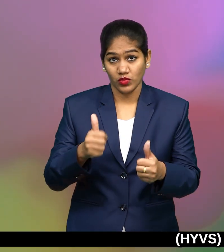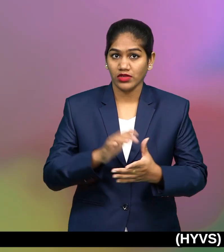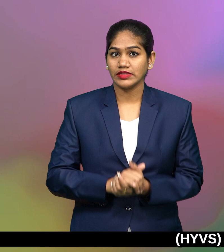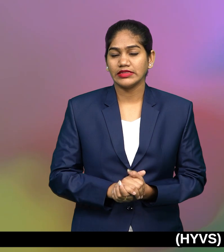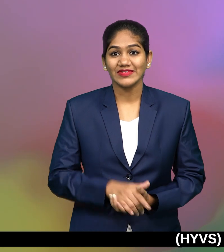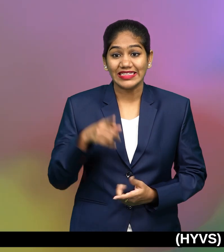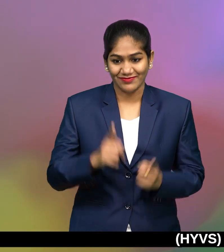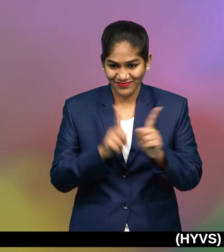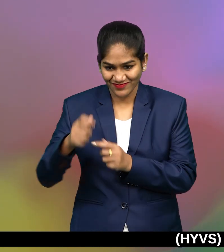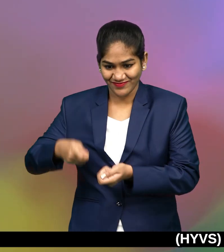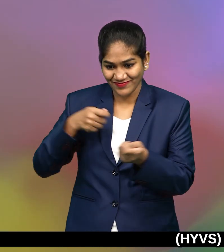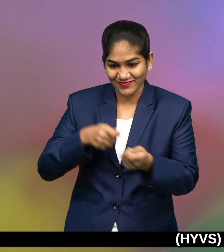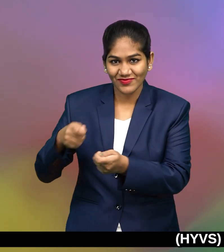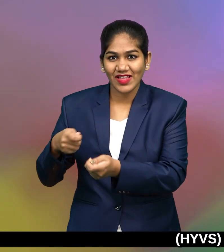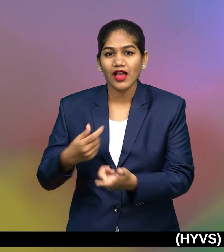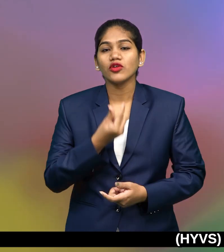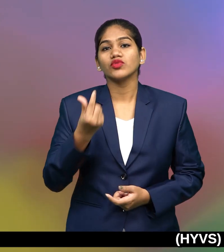హెచ్వైవీఎస్ విత్తనాల వాడకం మరియు